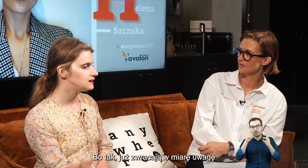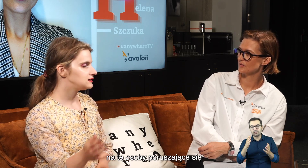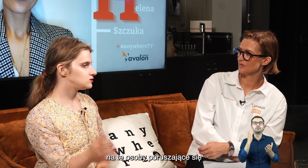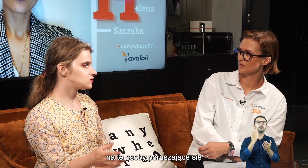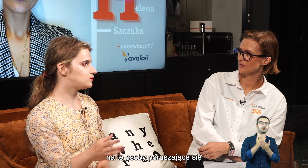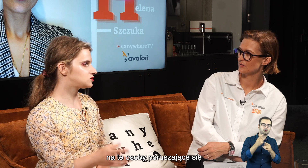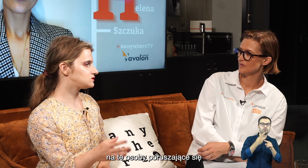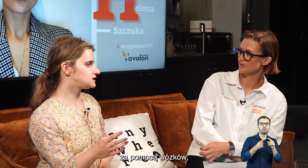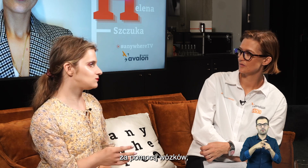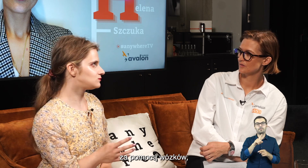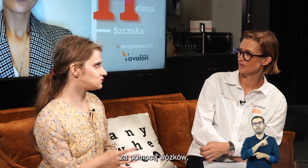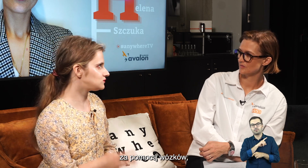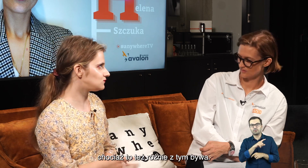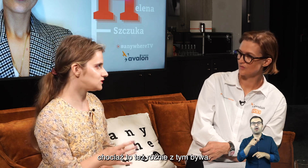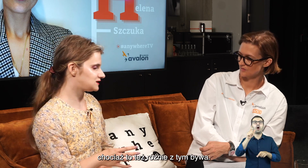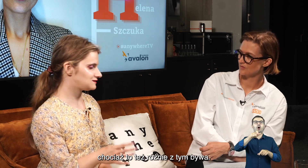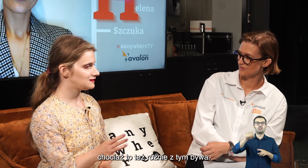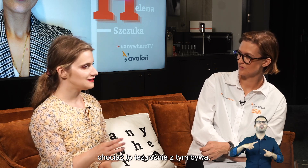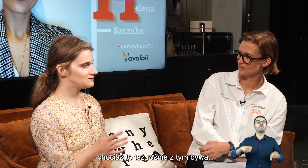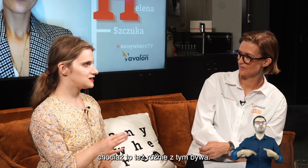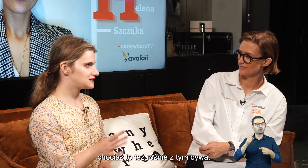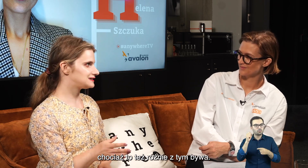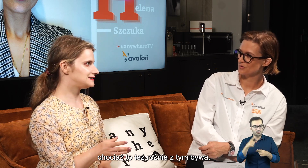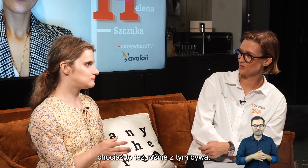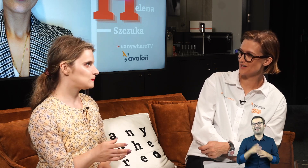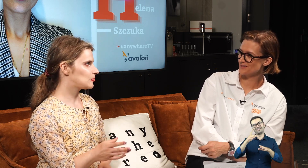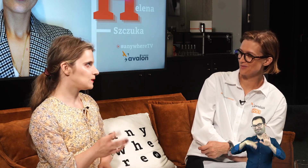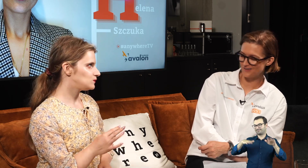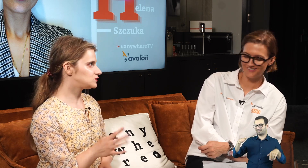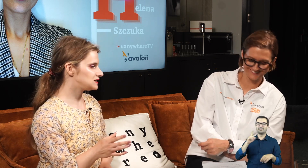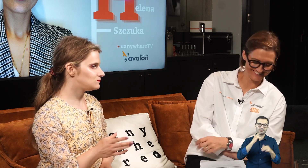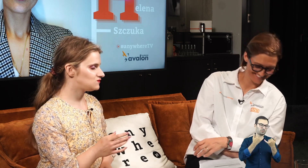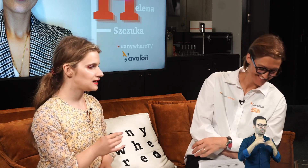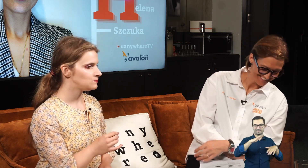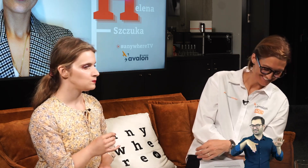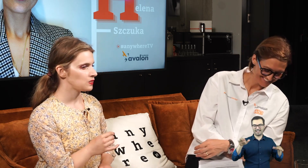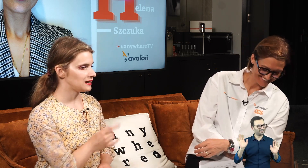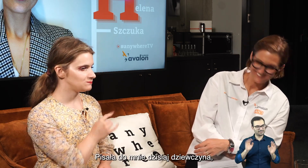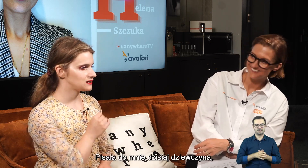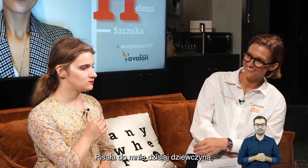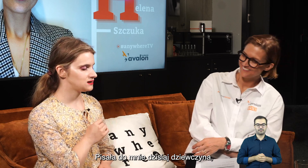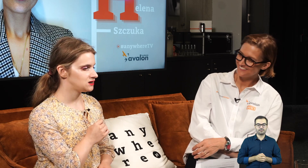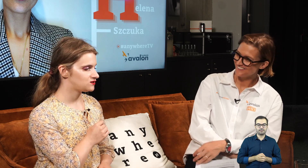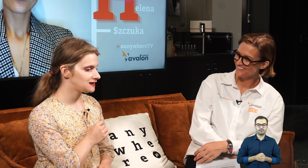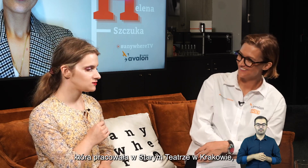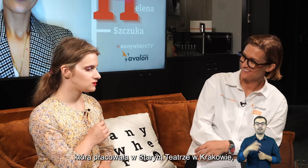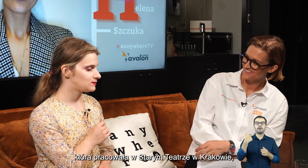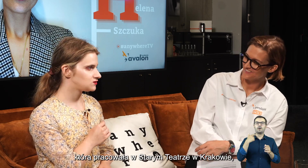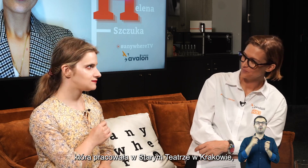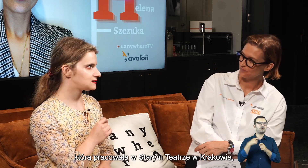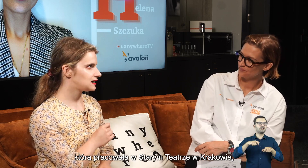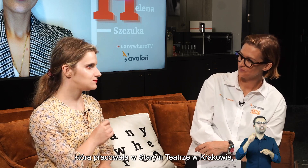uwagę te osoby poruszające się za pomocą wózków, chociaż to też... Różnie z tym bywa. Różnie z tym bywa. Pisała do mnie się dziewczyna,